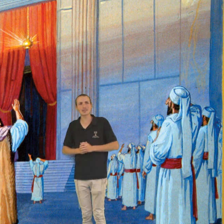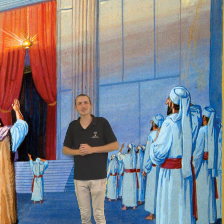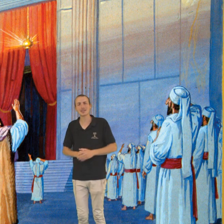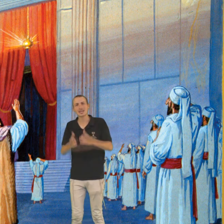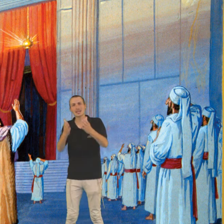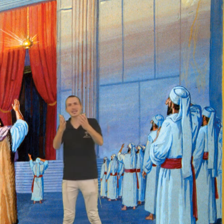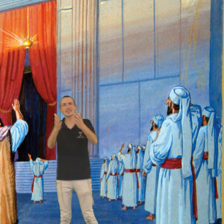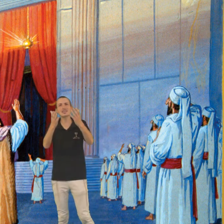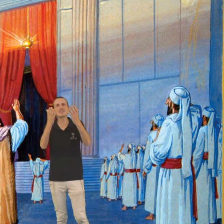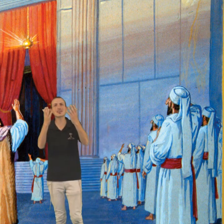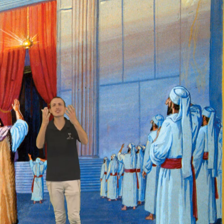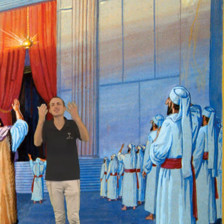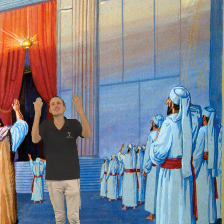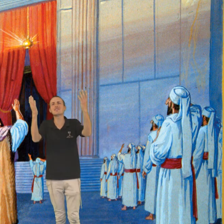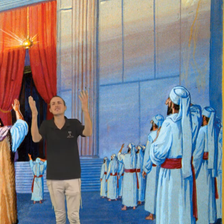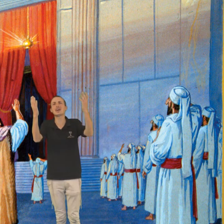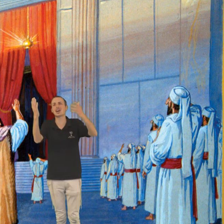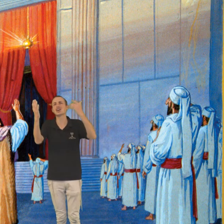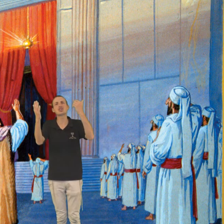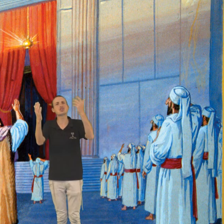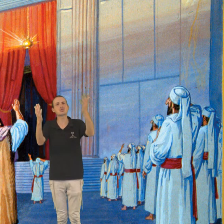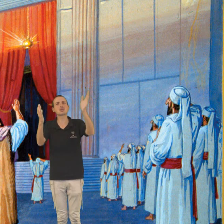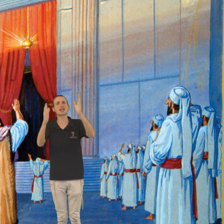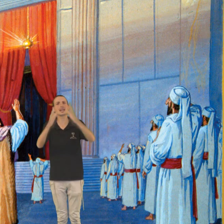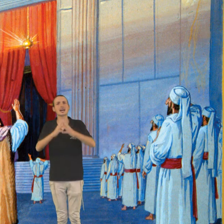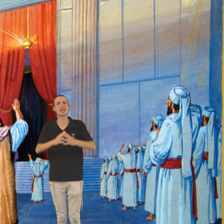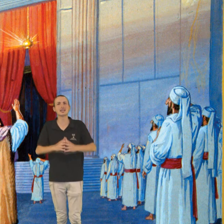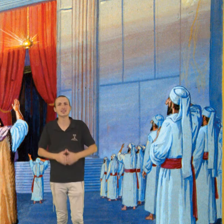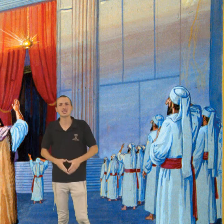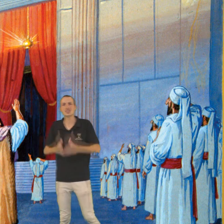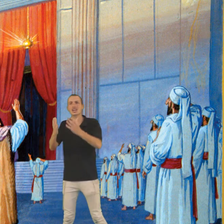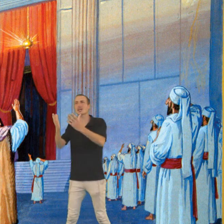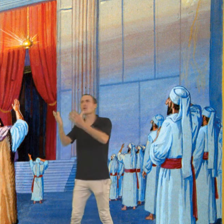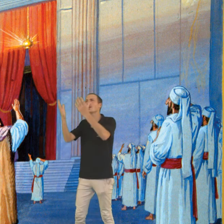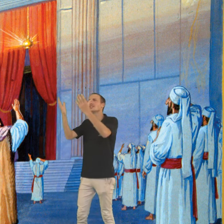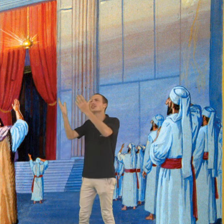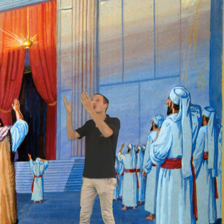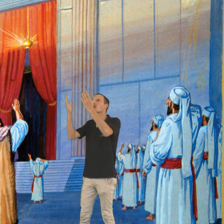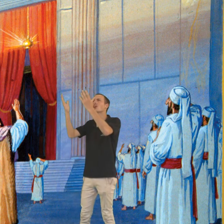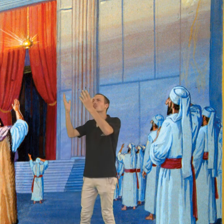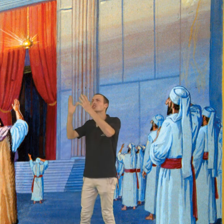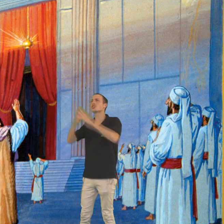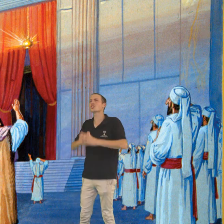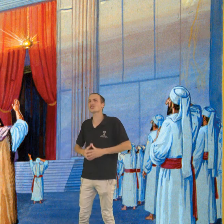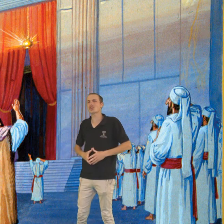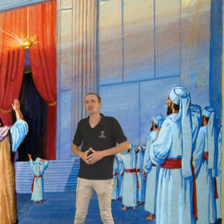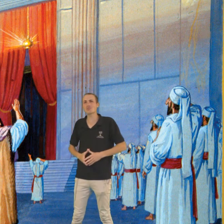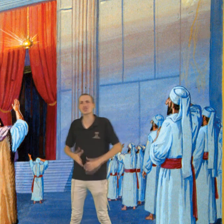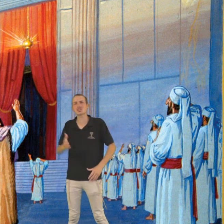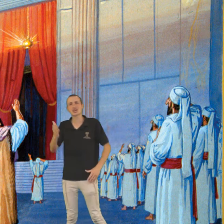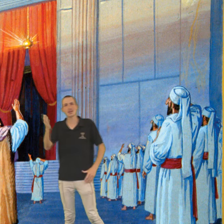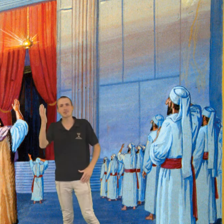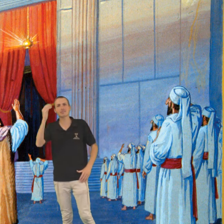מונבז, הכינה לברשת יפיפייה, קישוט להיכל, שהייתה קולטת את האור הראשון של השמש